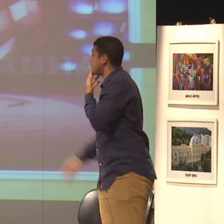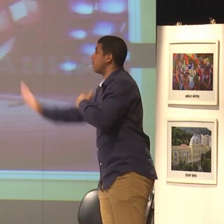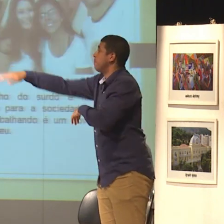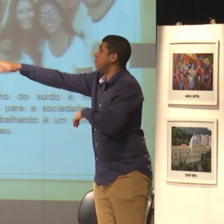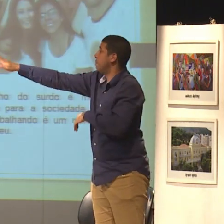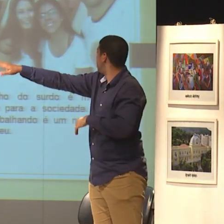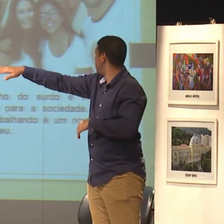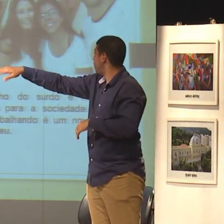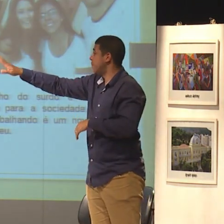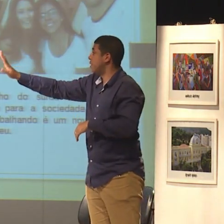eu utilizo lá.